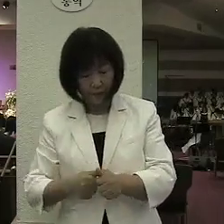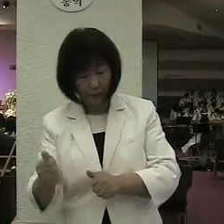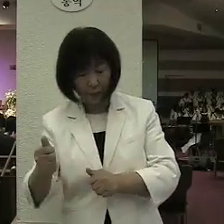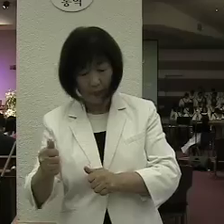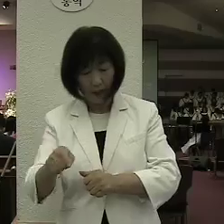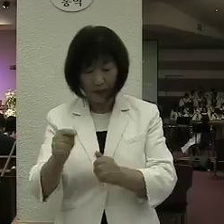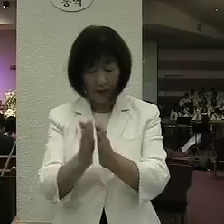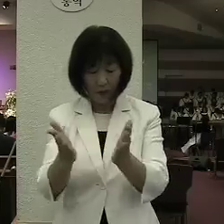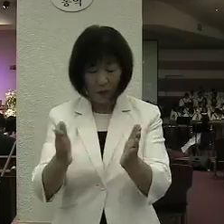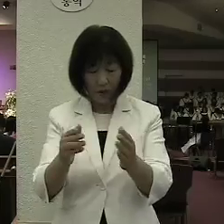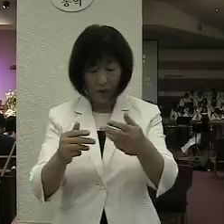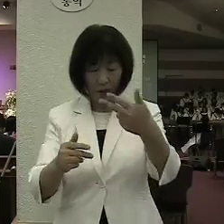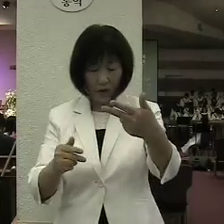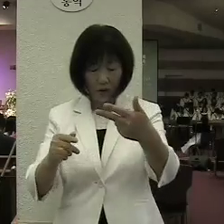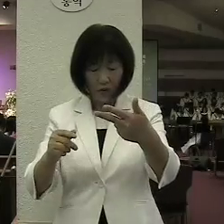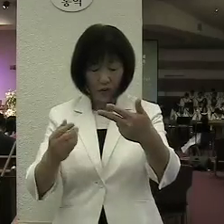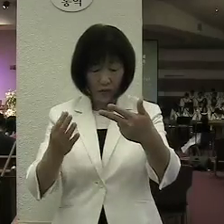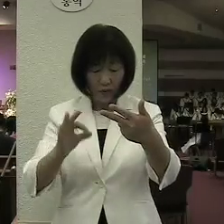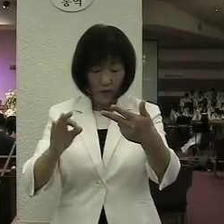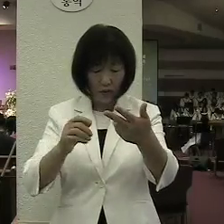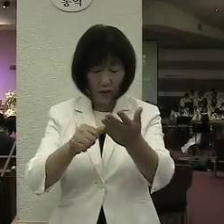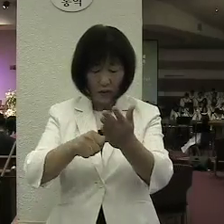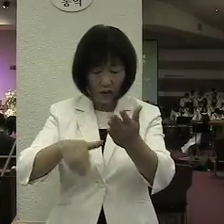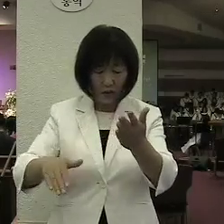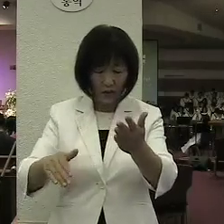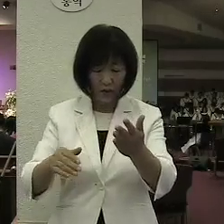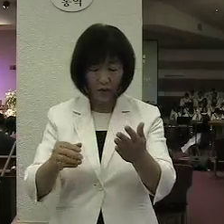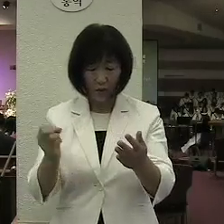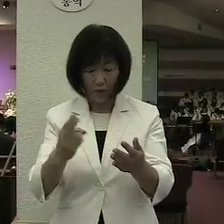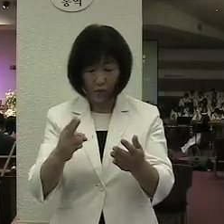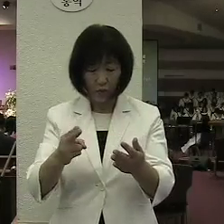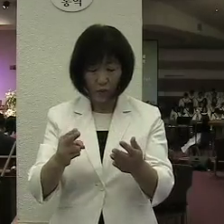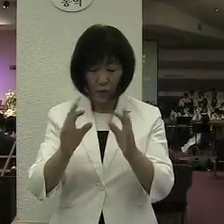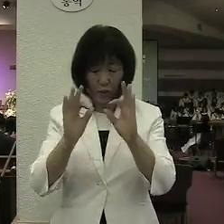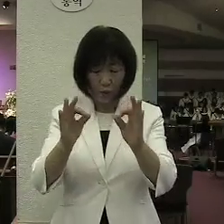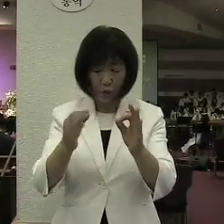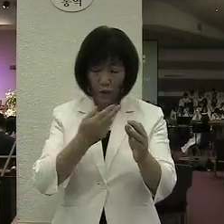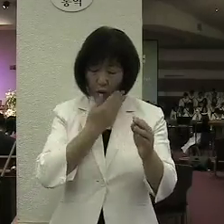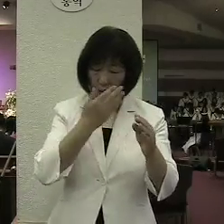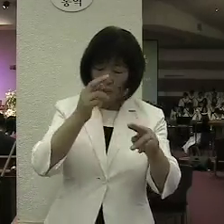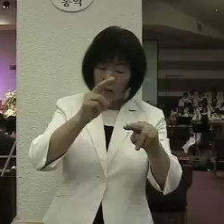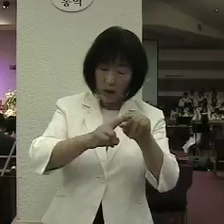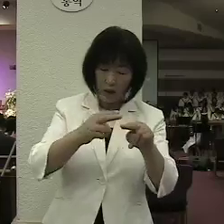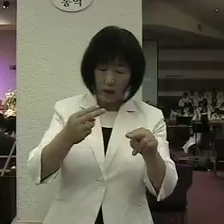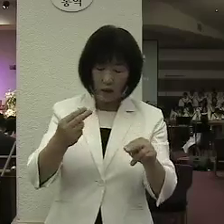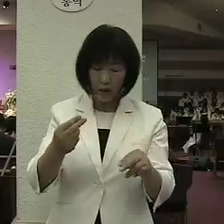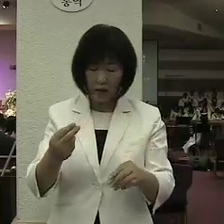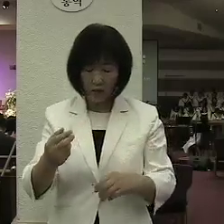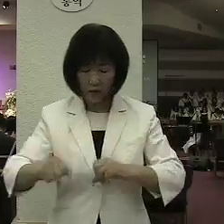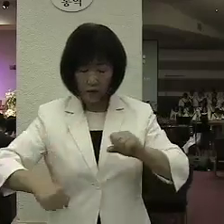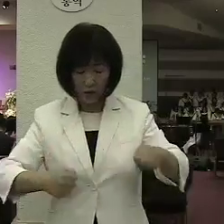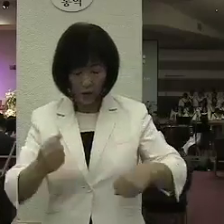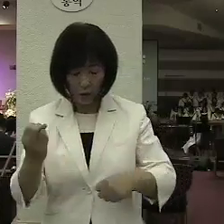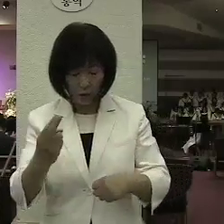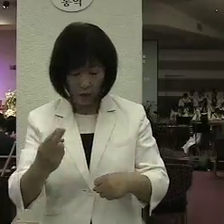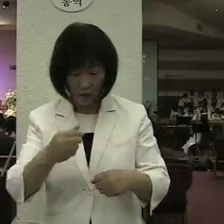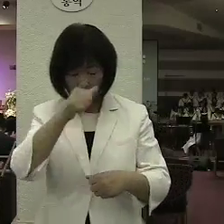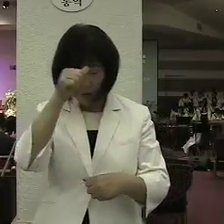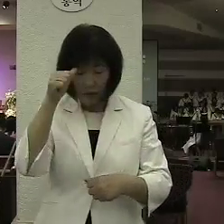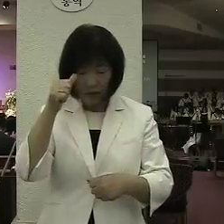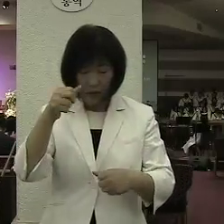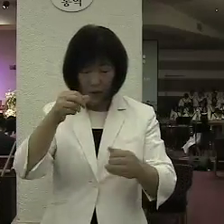위에나 땅 위에나 땅 아래에 능히 책을 펴거나 보거나 할 이가 없더라. 이 책을 펴거나 보거나